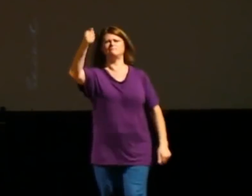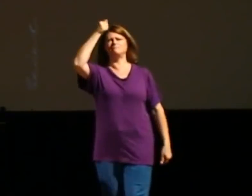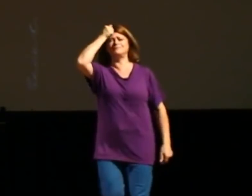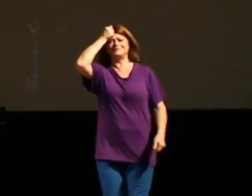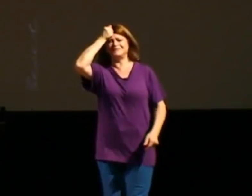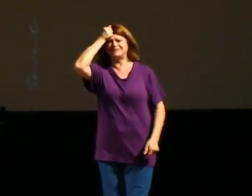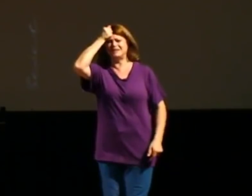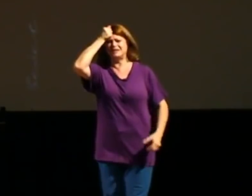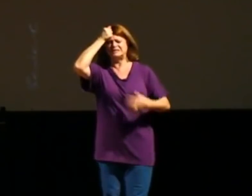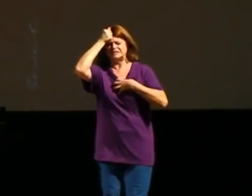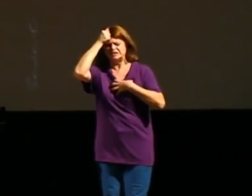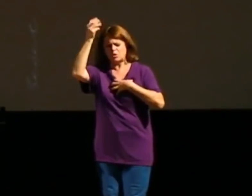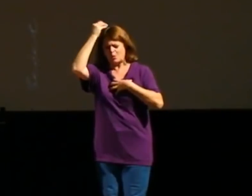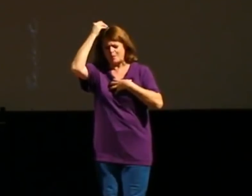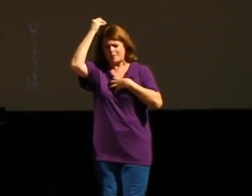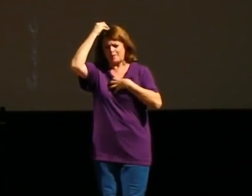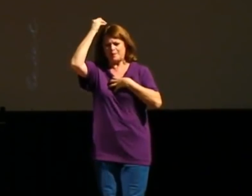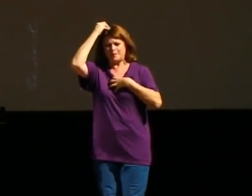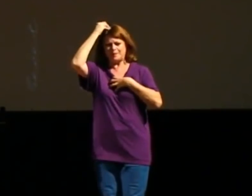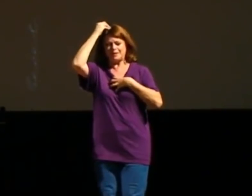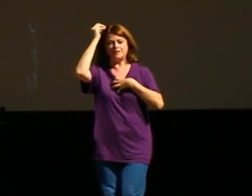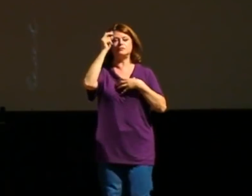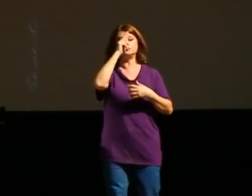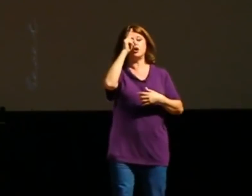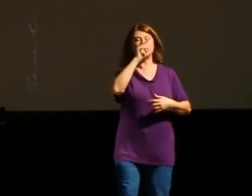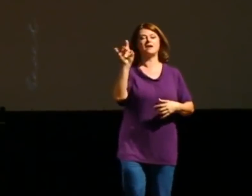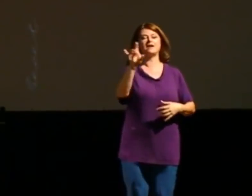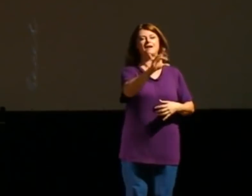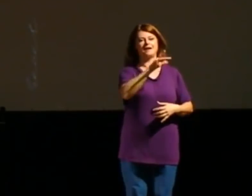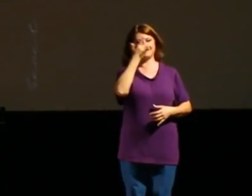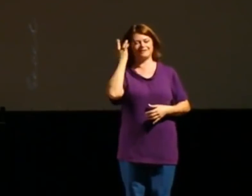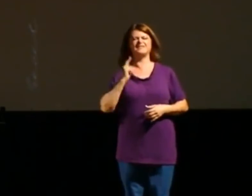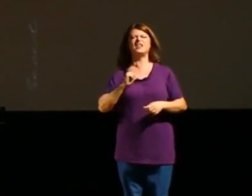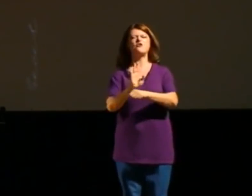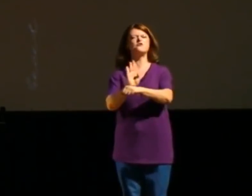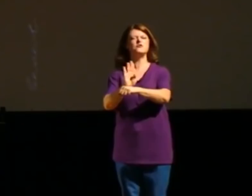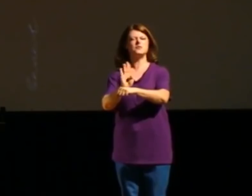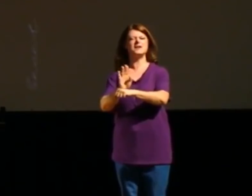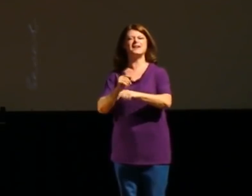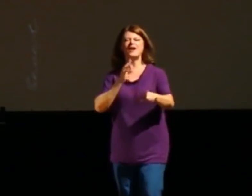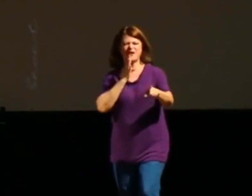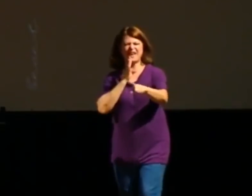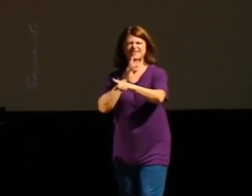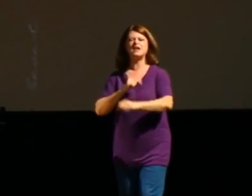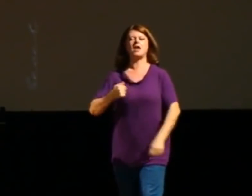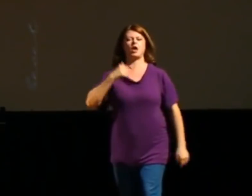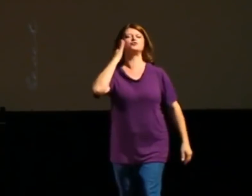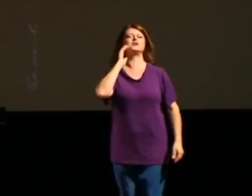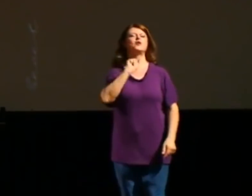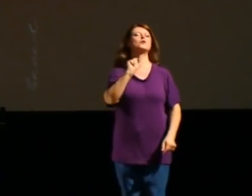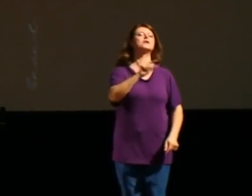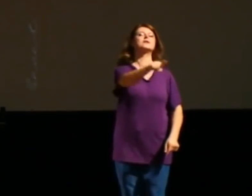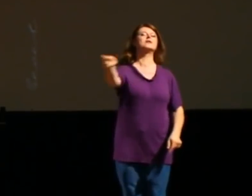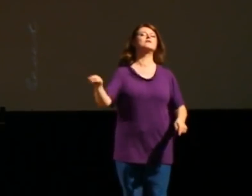Frente, chamado Eu Sei o que Vocês Fizeram no Verão Passado. Quem conhece esse filme? Esse filme não é filme